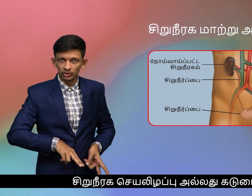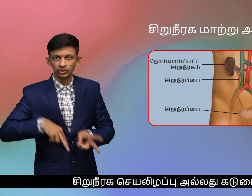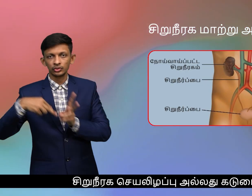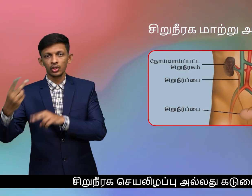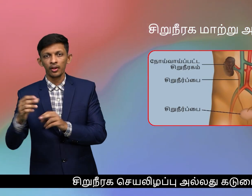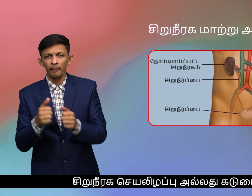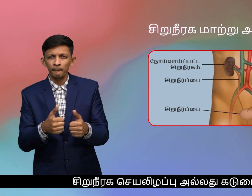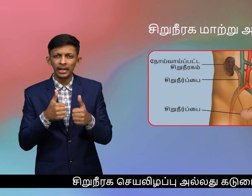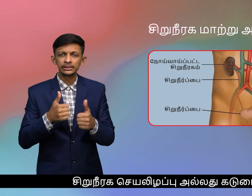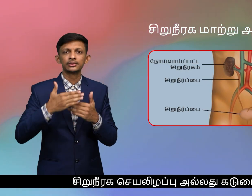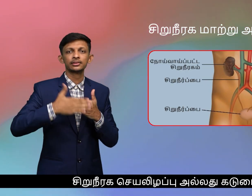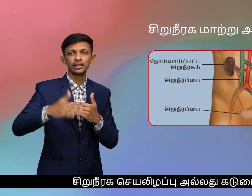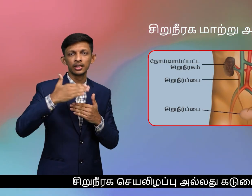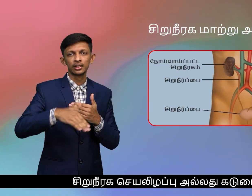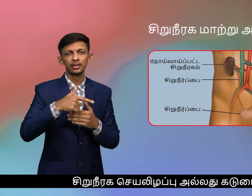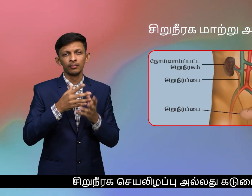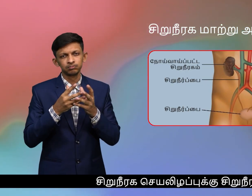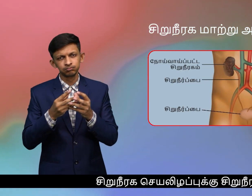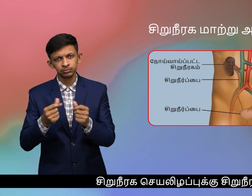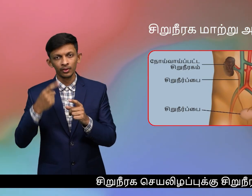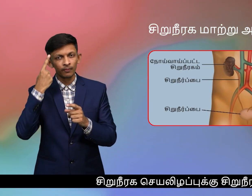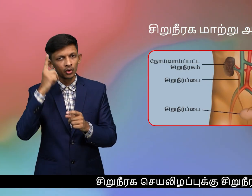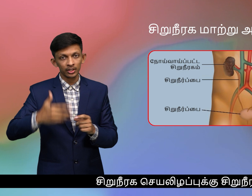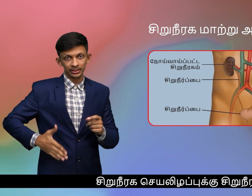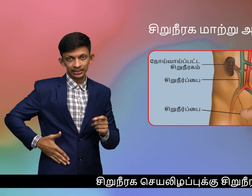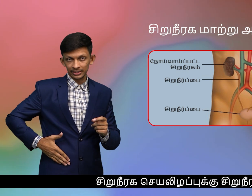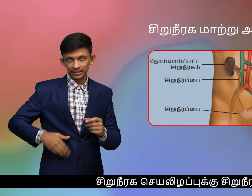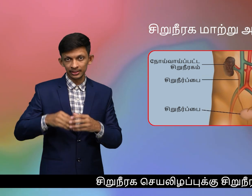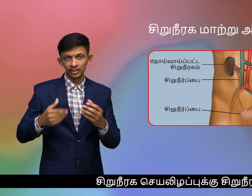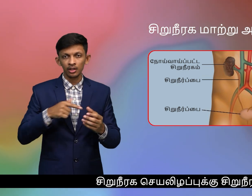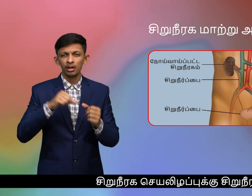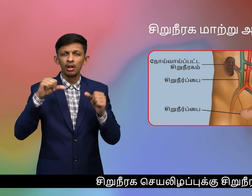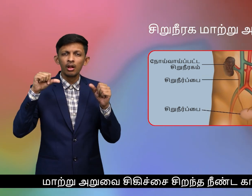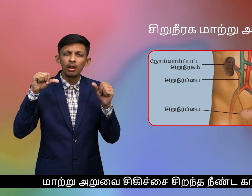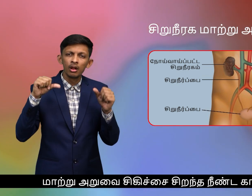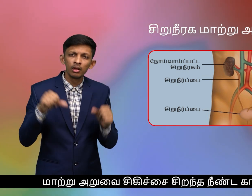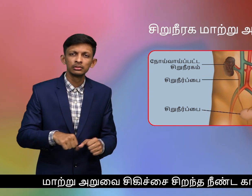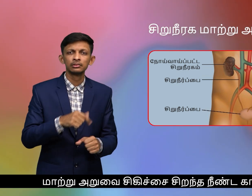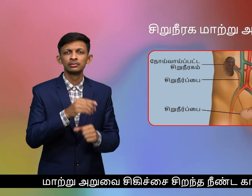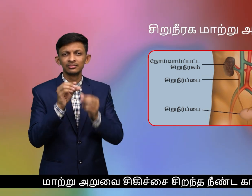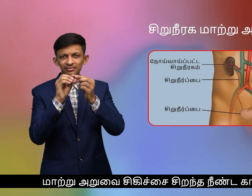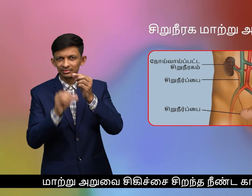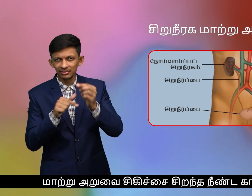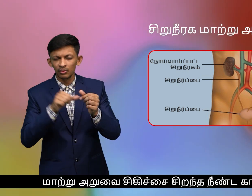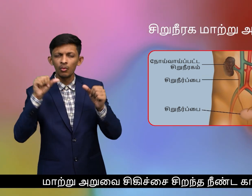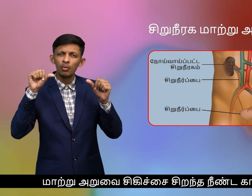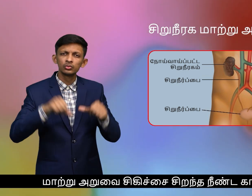சிறுநீரக செயலிழப்பு அல்லது கடுமையான சிறுநீரக செயலிழப்புக்கு சிறுநீரக மாற்று அறுவை சிகிச்சை சிறந்த நீண்ட